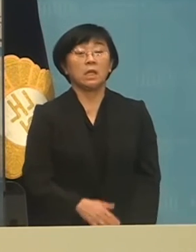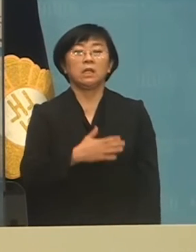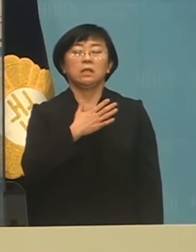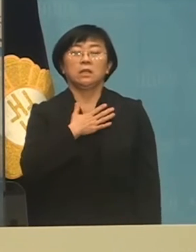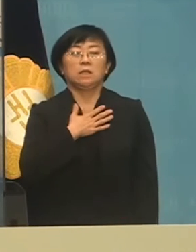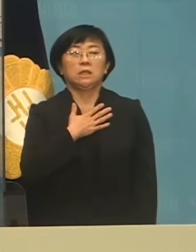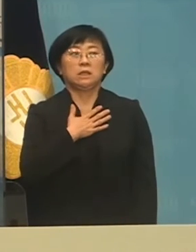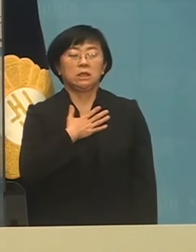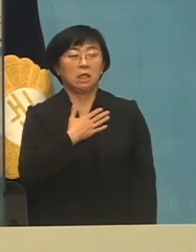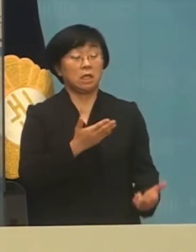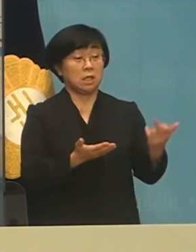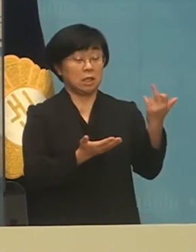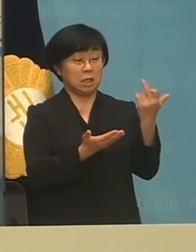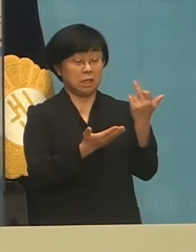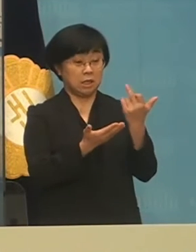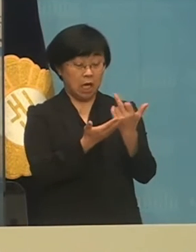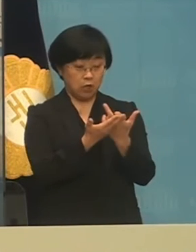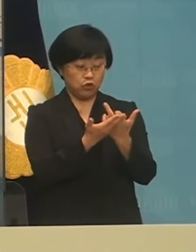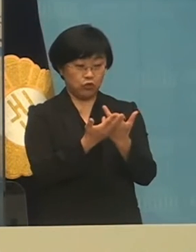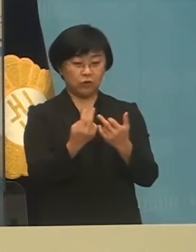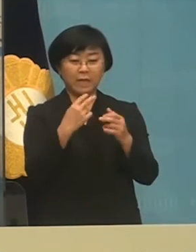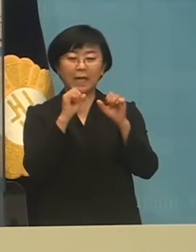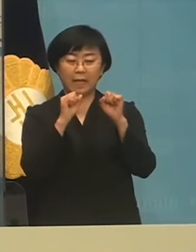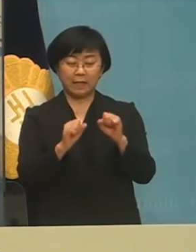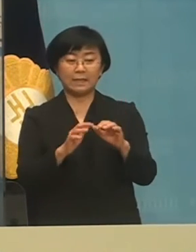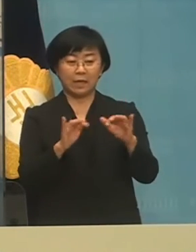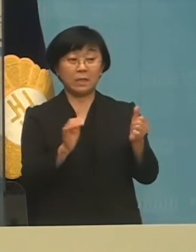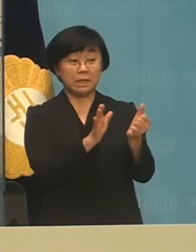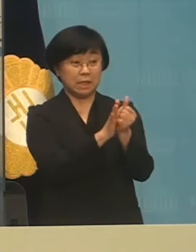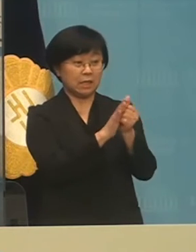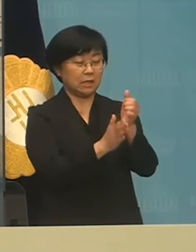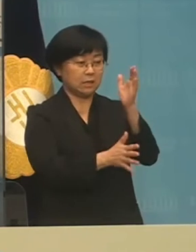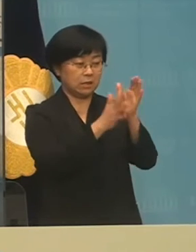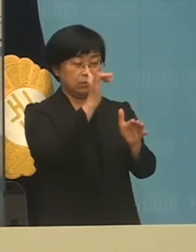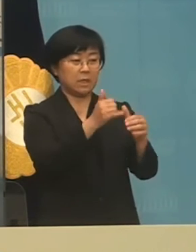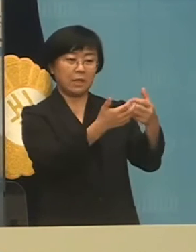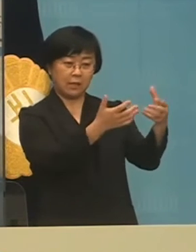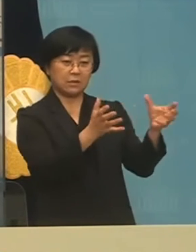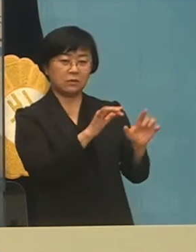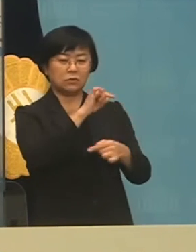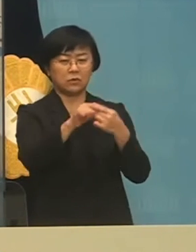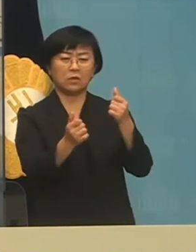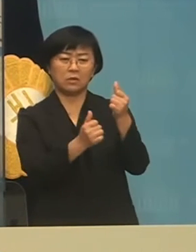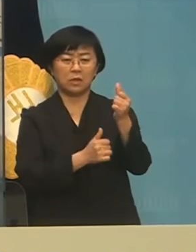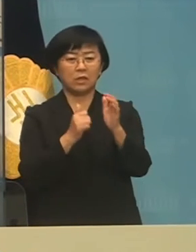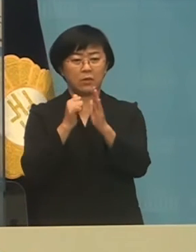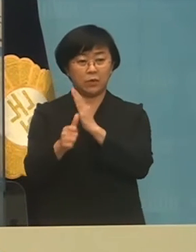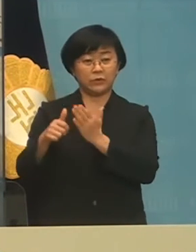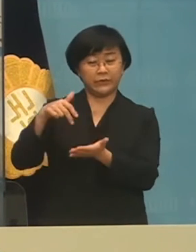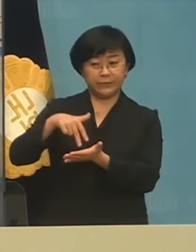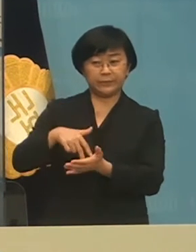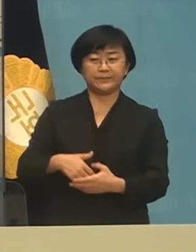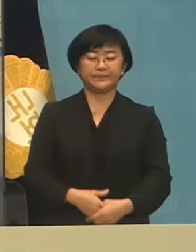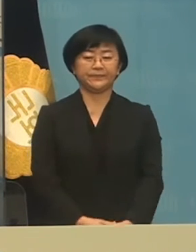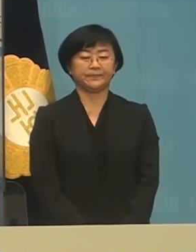저는 제주 세월호 생존자와 그들을 지지하는 모임이라는 시민단체의 문영기현 대표로 오늘 이 자리에